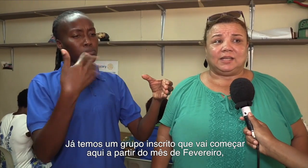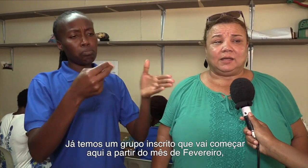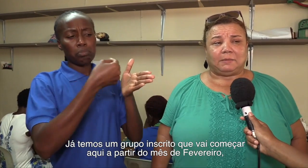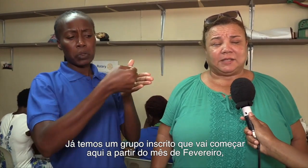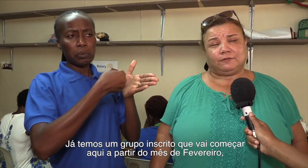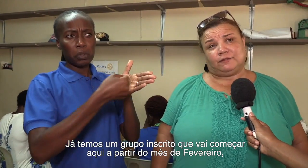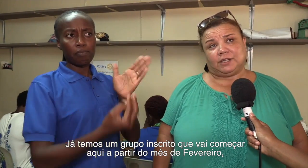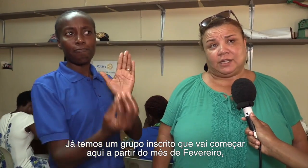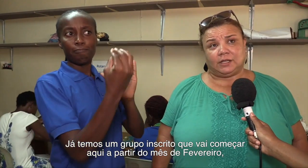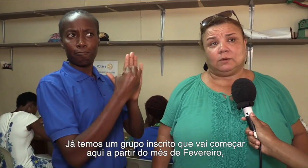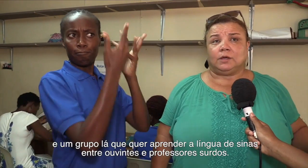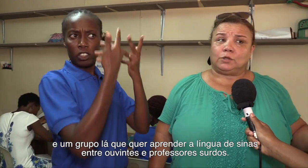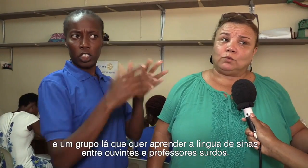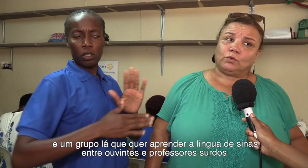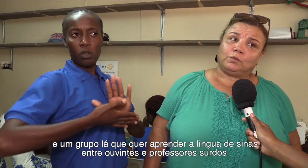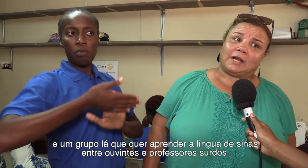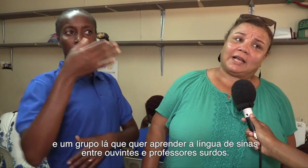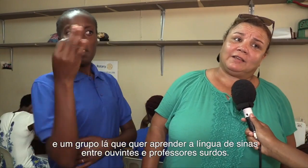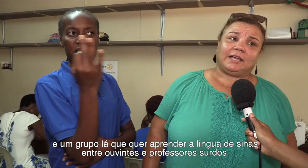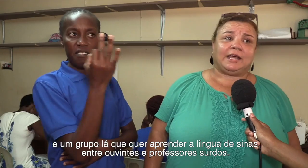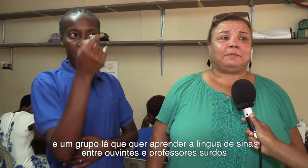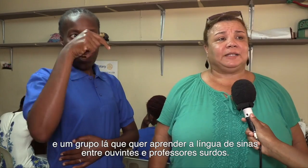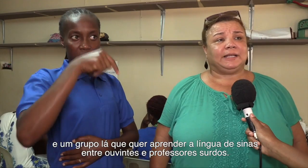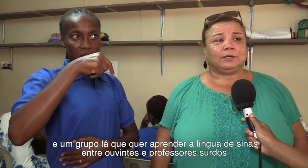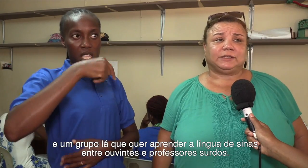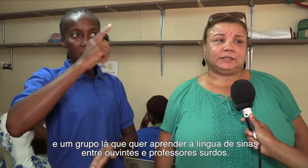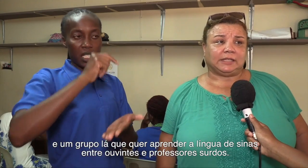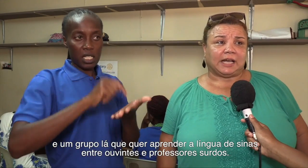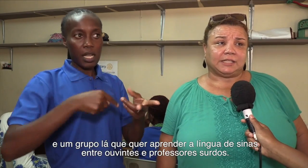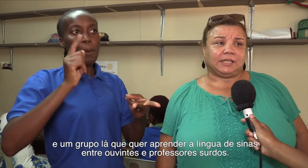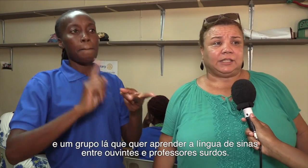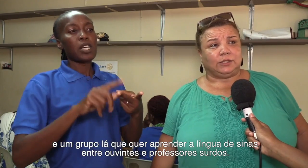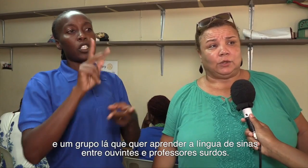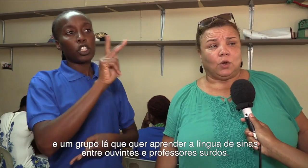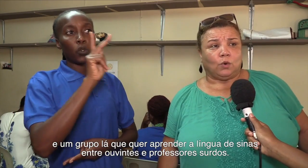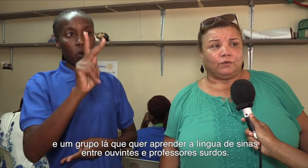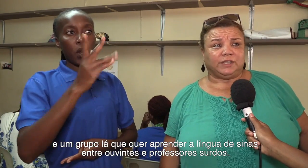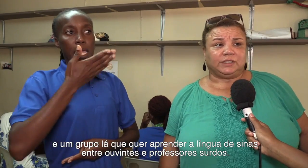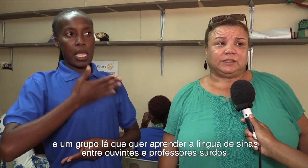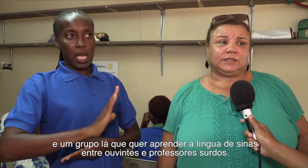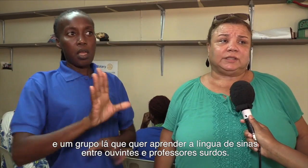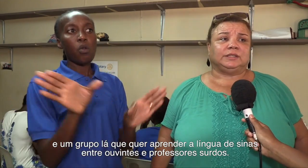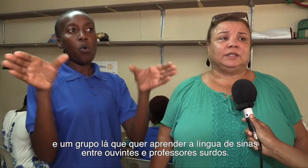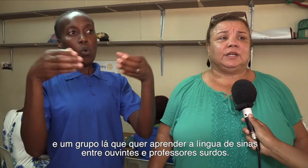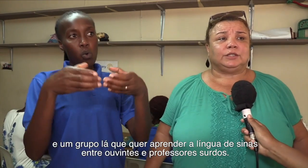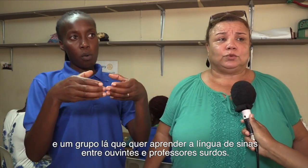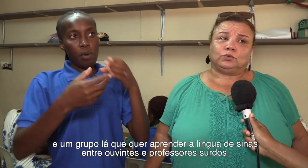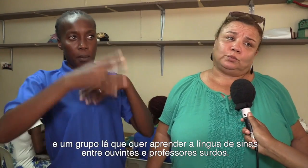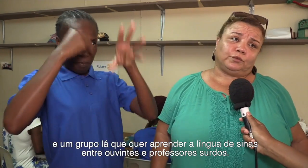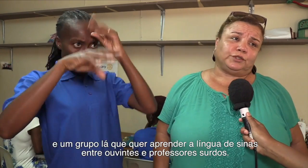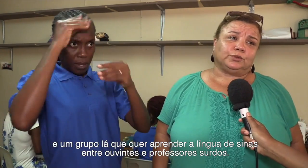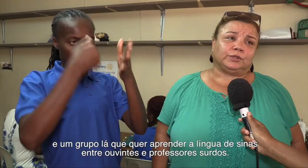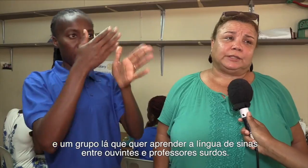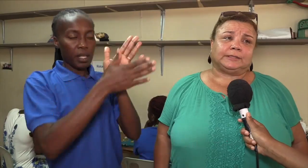aqui, a partir de fevereiro, e um grupo lá que quer aprender língua de sinais, entre ouvintes e